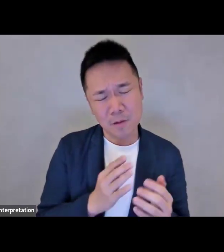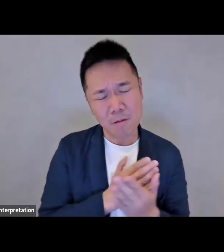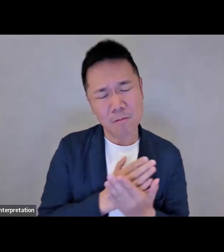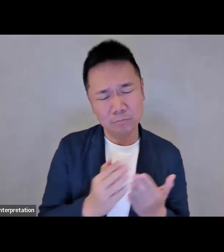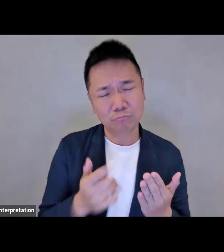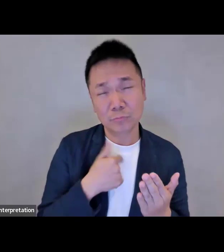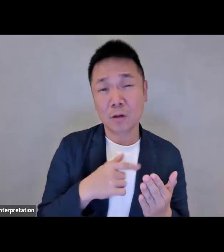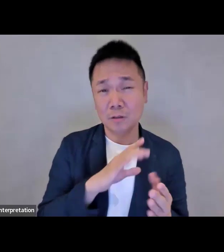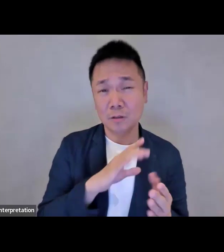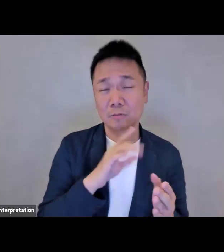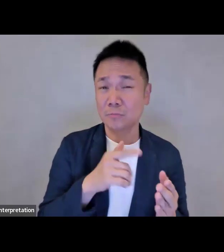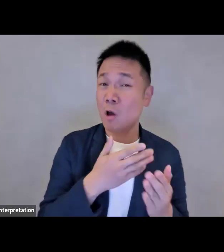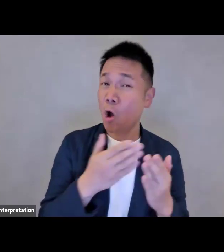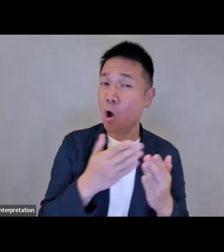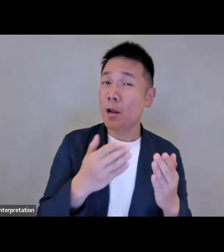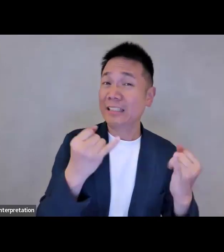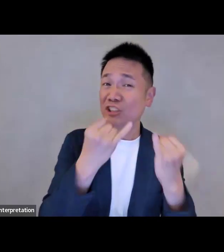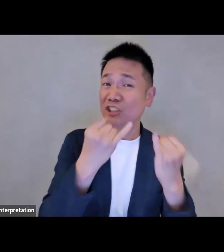并且去尝试